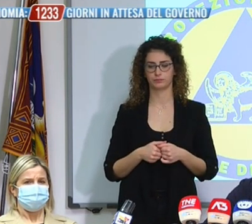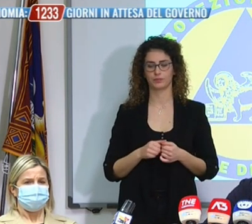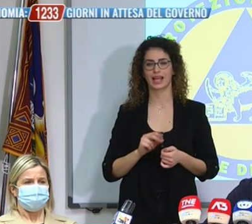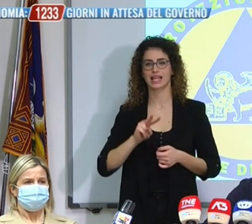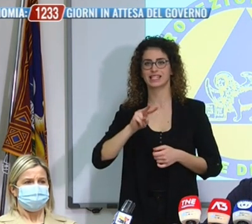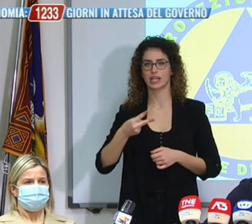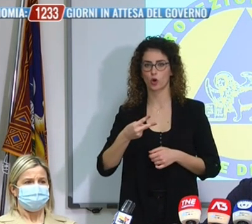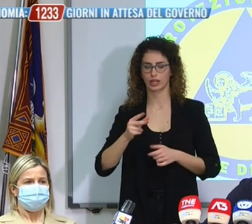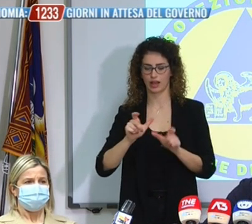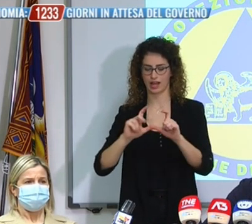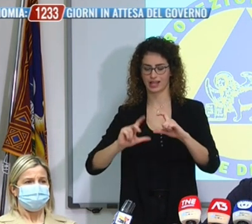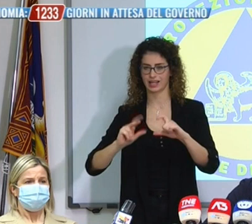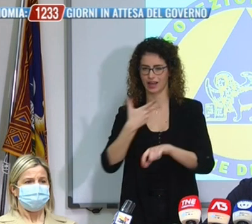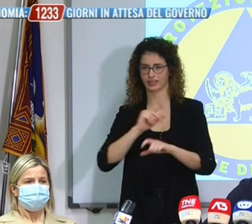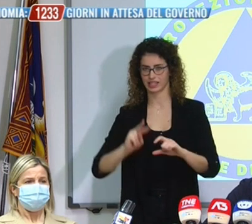seconde dosi